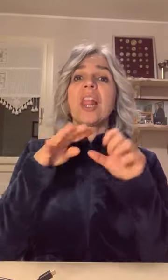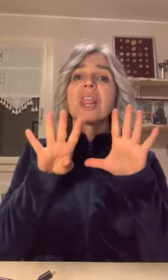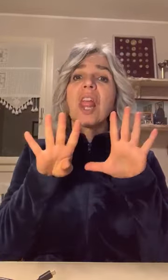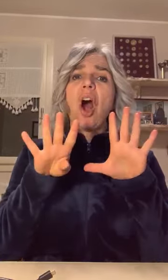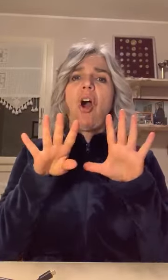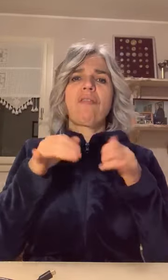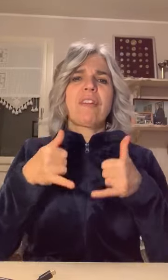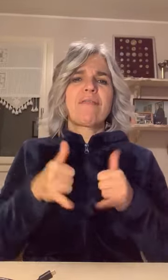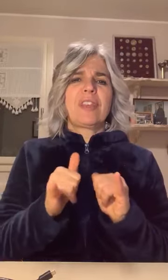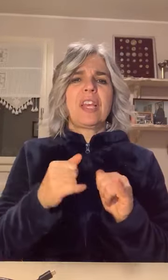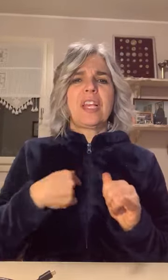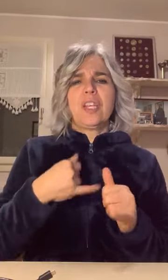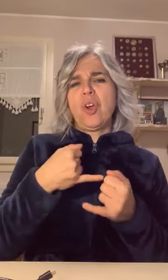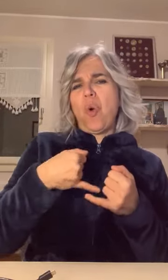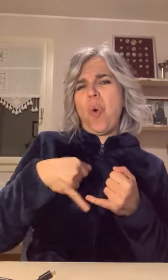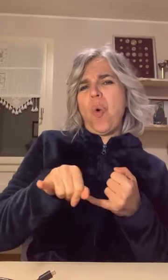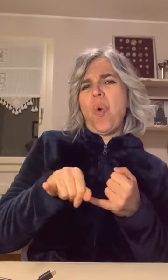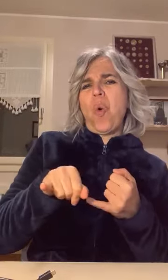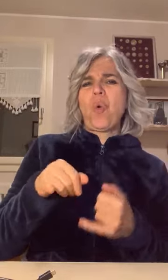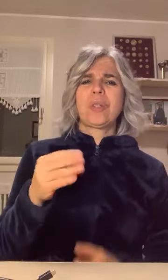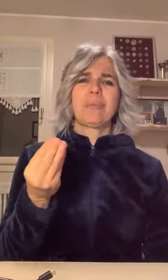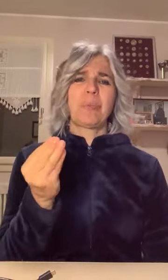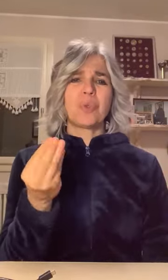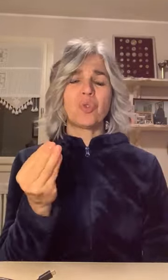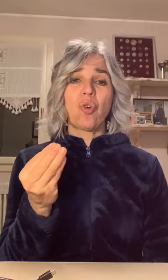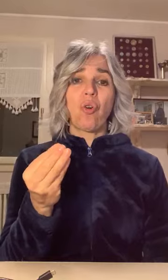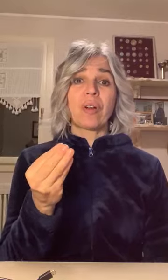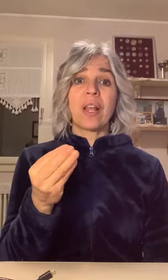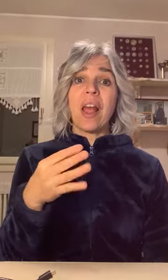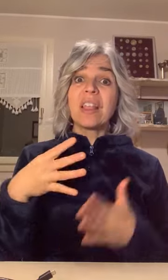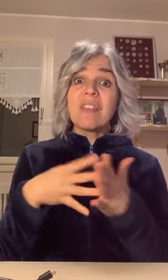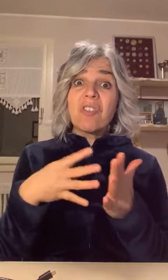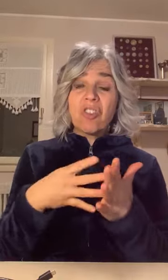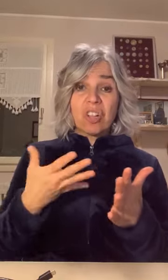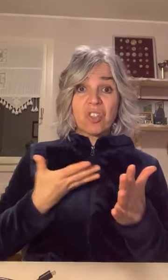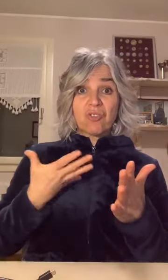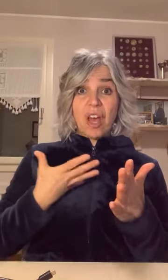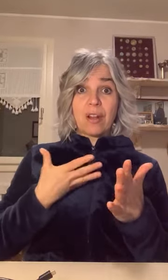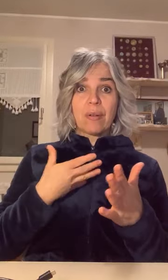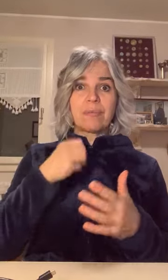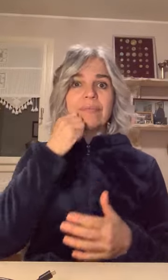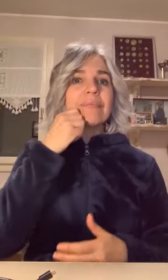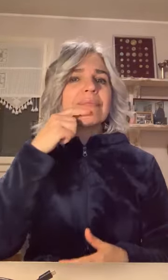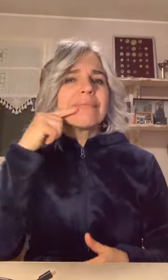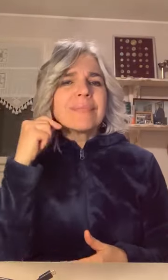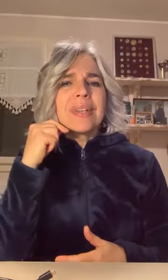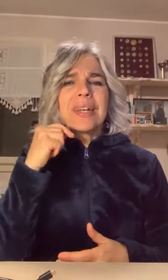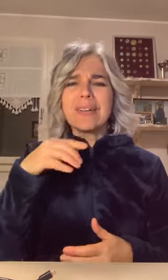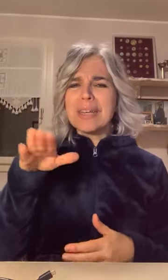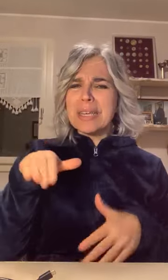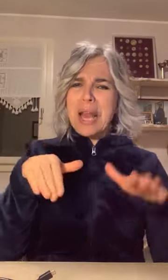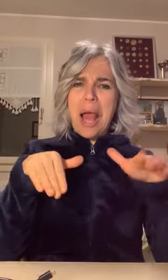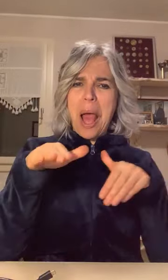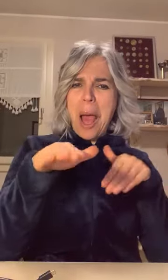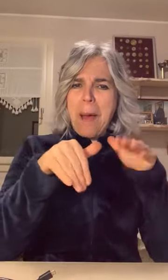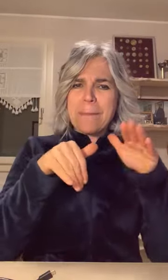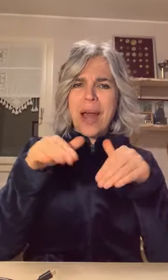9 figli, quando c'erano delle difficoltà nella nostra famiglia, mio padre e mia madre ci chiamavano tutti in appello e andavamo lì e